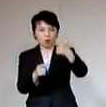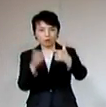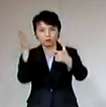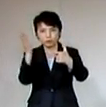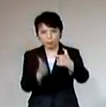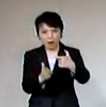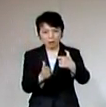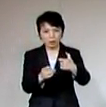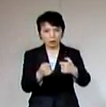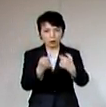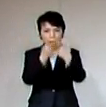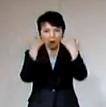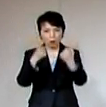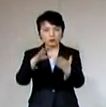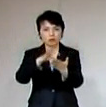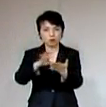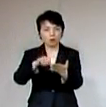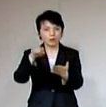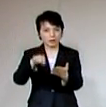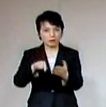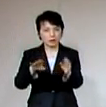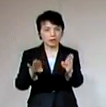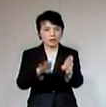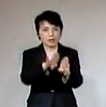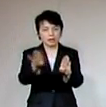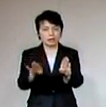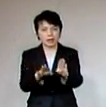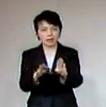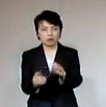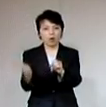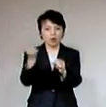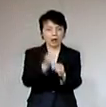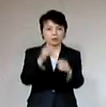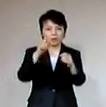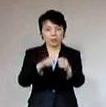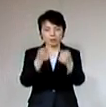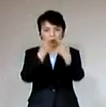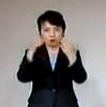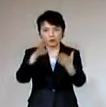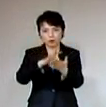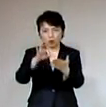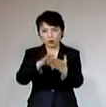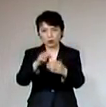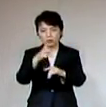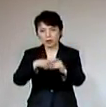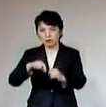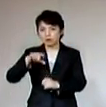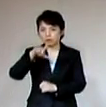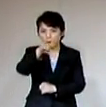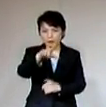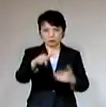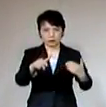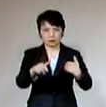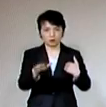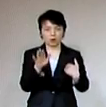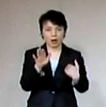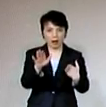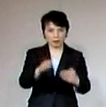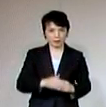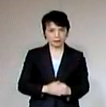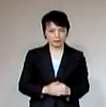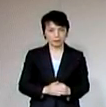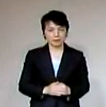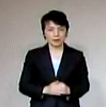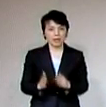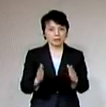ですね。景気を回復させるにはこの個人消費を大きくする必要があります。し